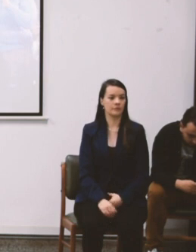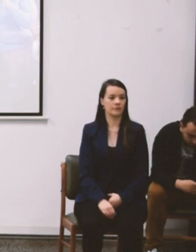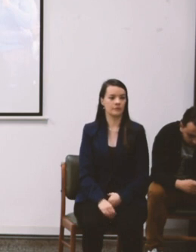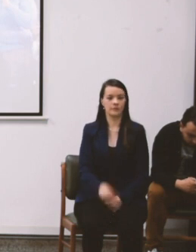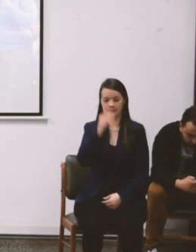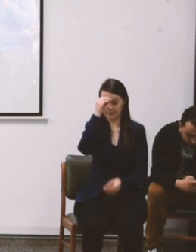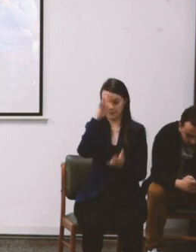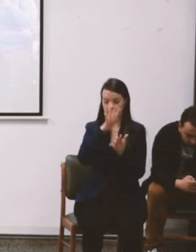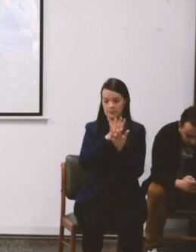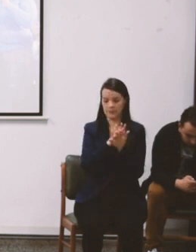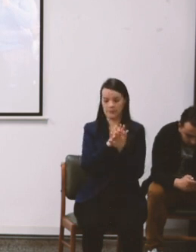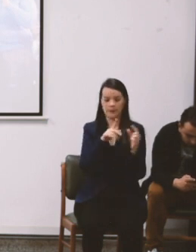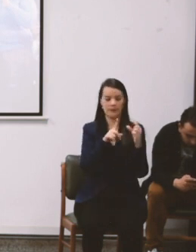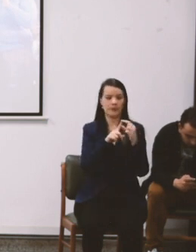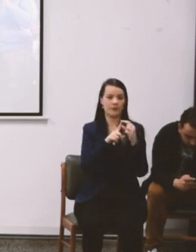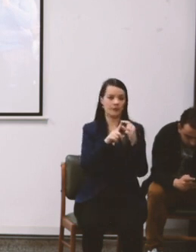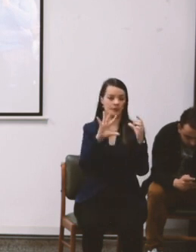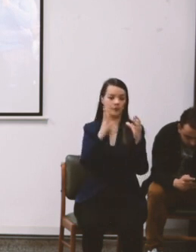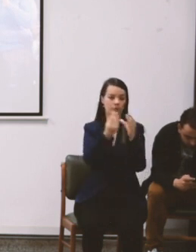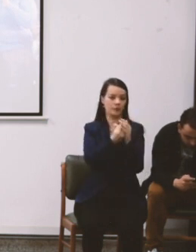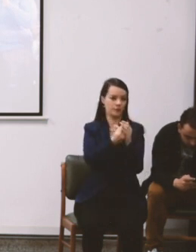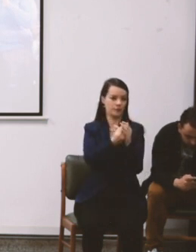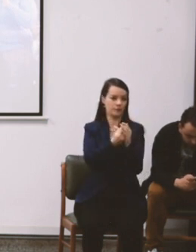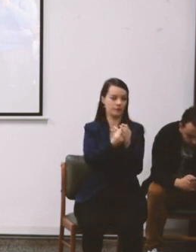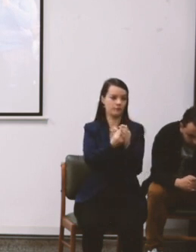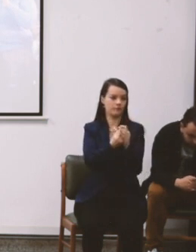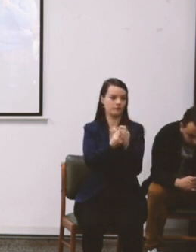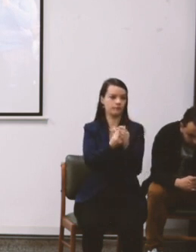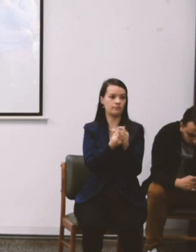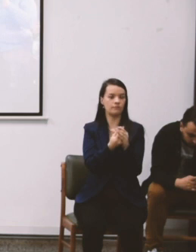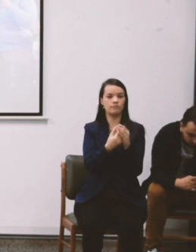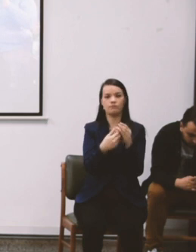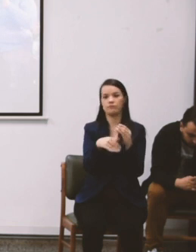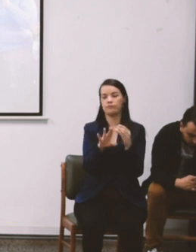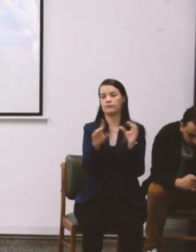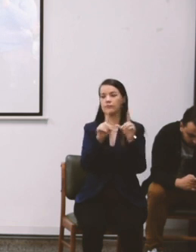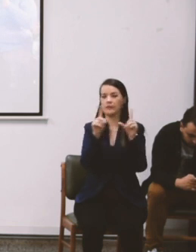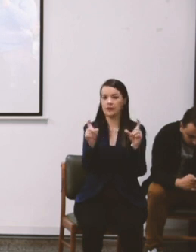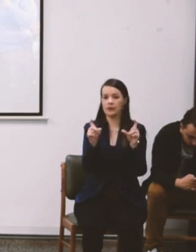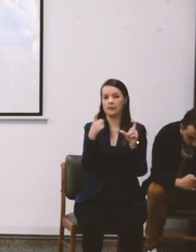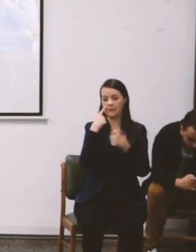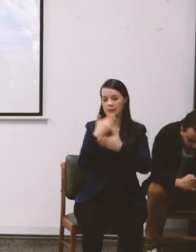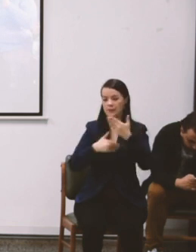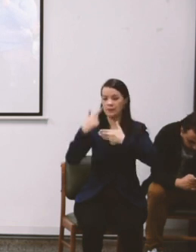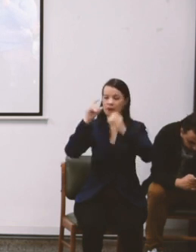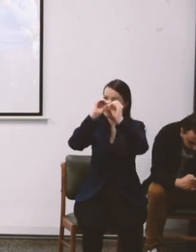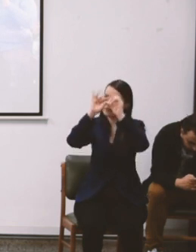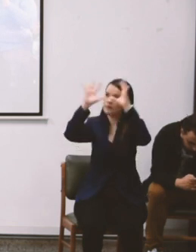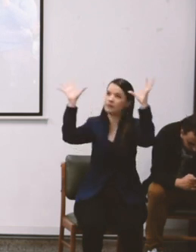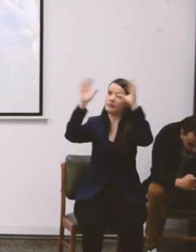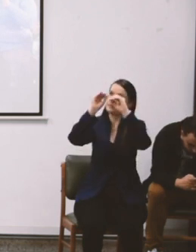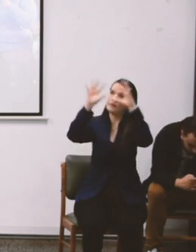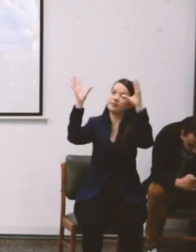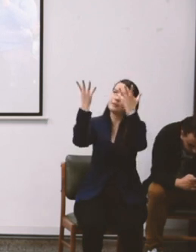se ha manejado en la academia y en la sociedad ha sido siempre un tema que se ha partido siempre mucho desde la utopía, pues como